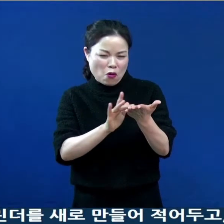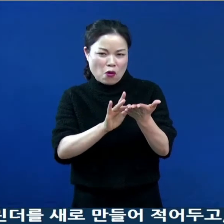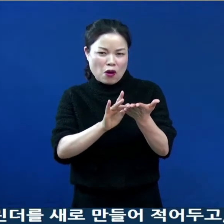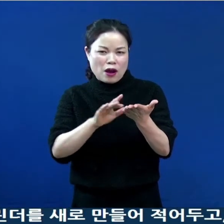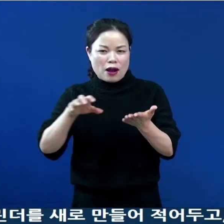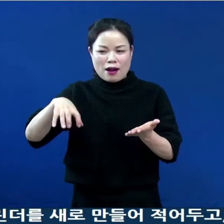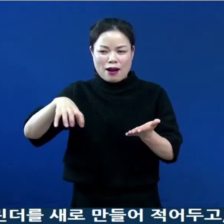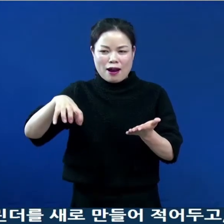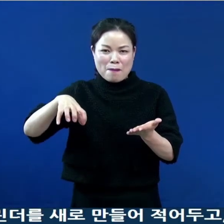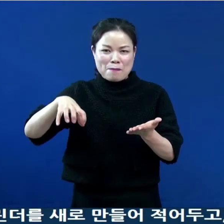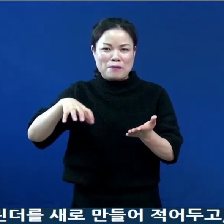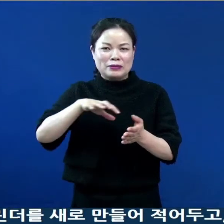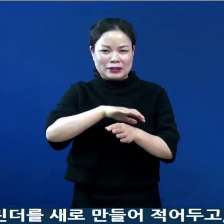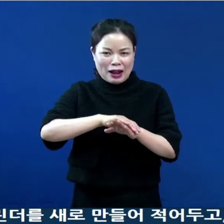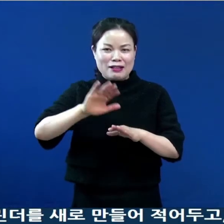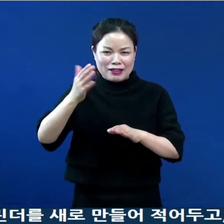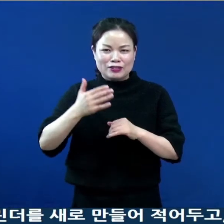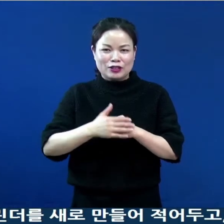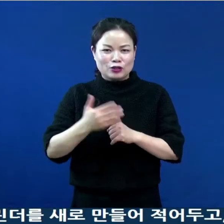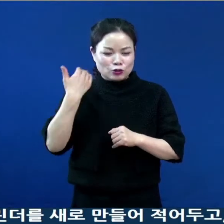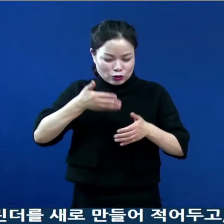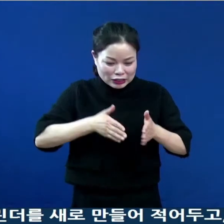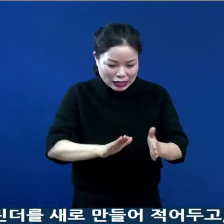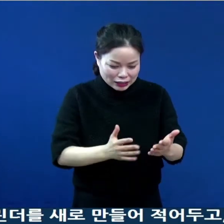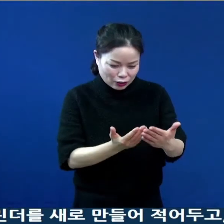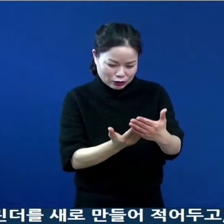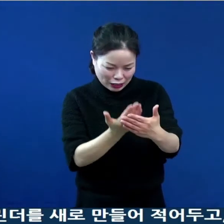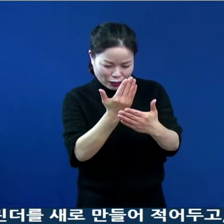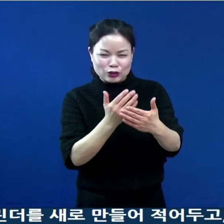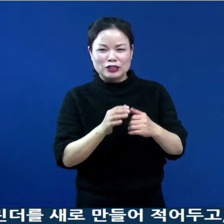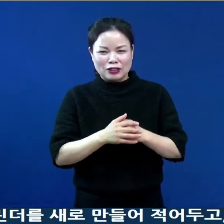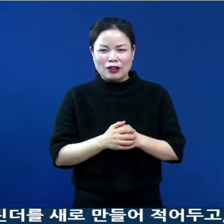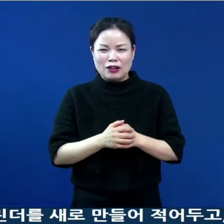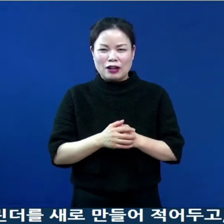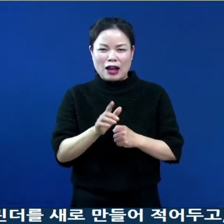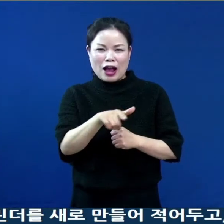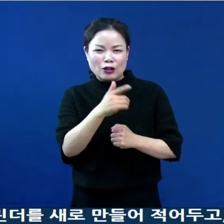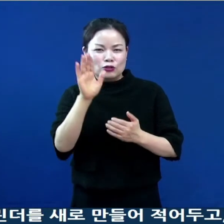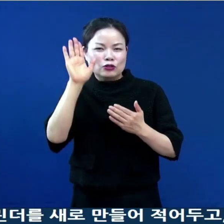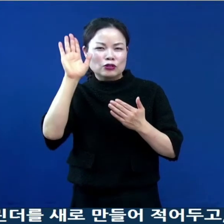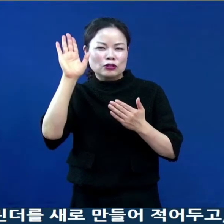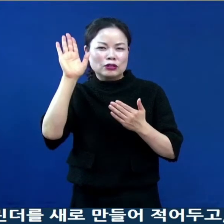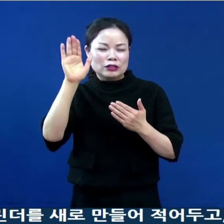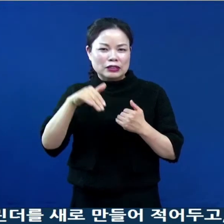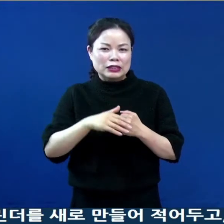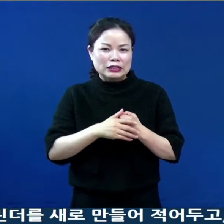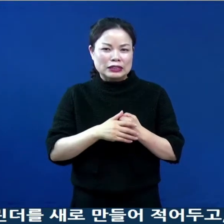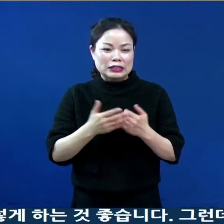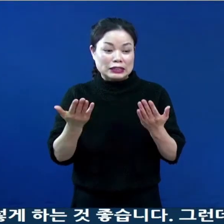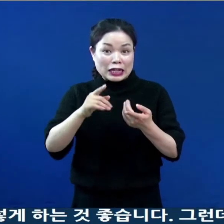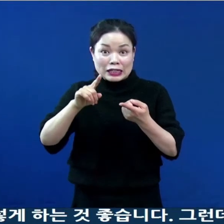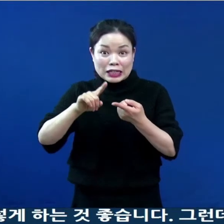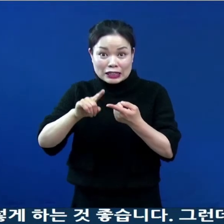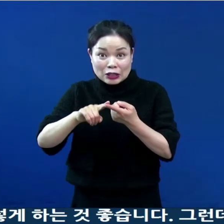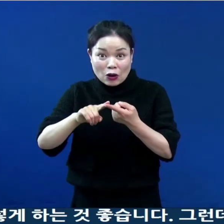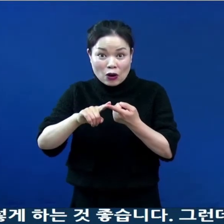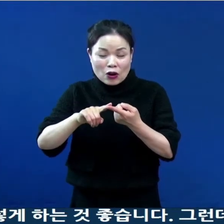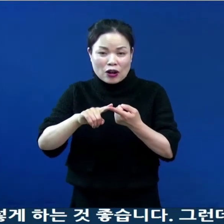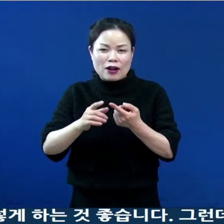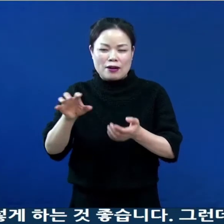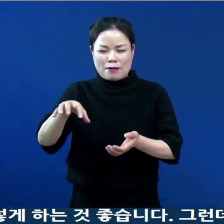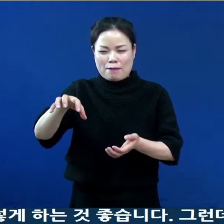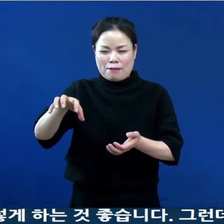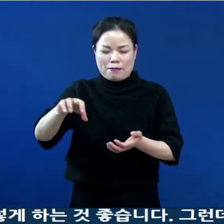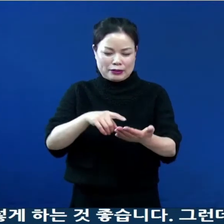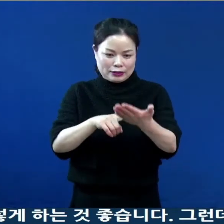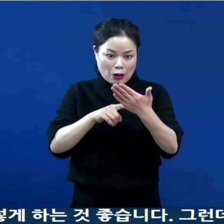알람 장치가 잘 되어 있습니다. 누구 생일이라고 뜨기도 하고요, 하루 뒤에 있을 일에 대해서 리마인더라 그러죠. 알림이